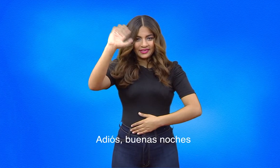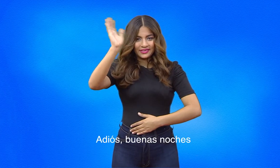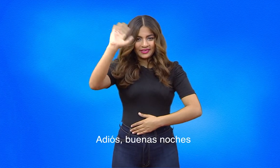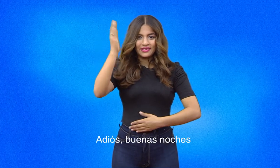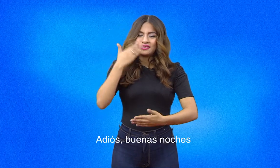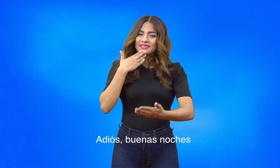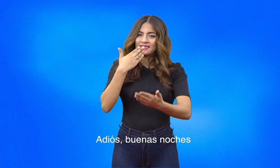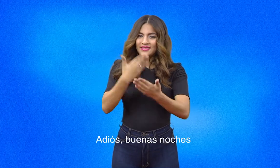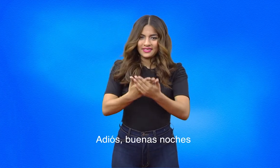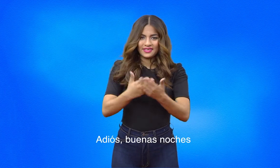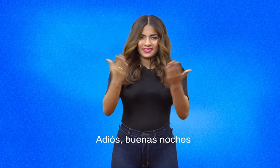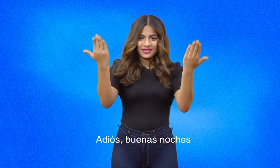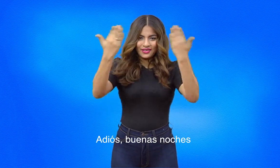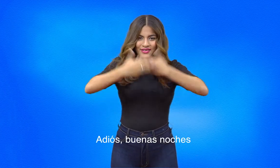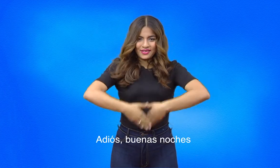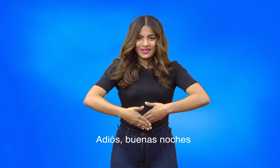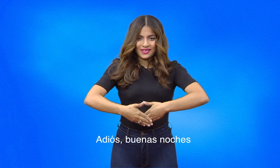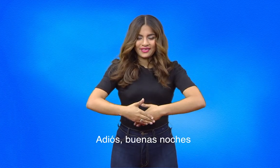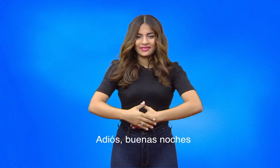Adiós. Buenas noches.